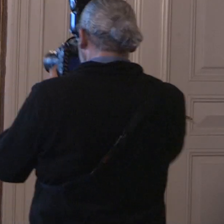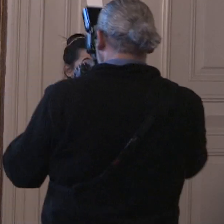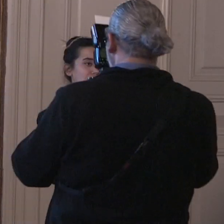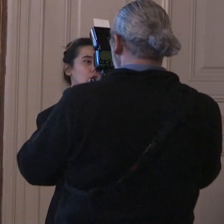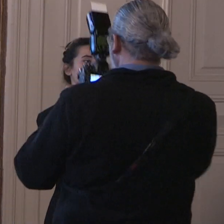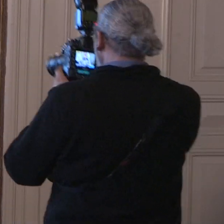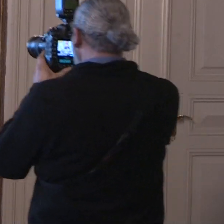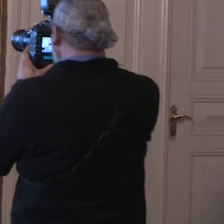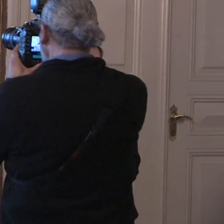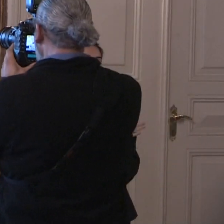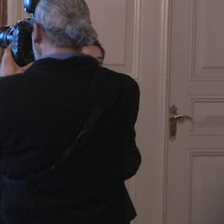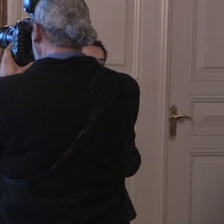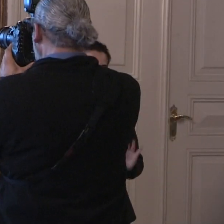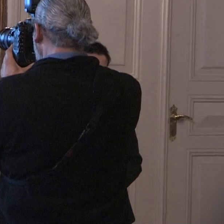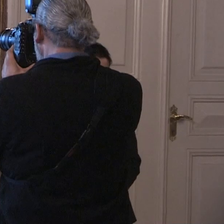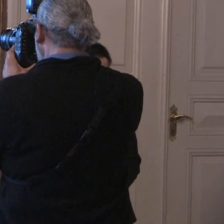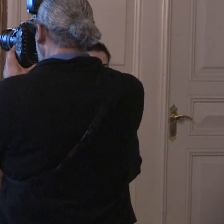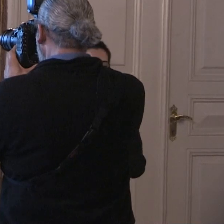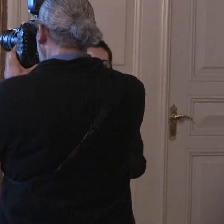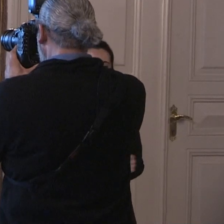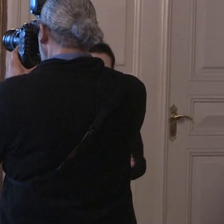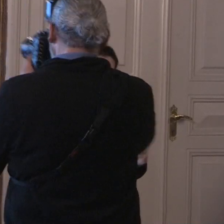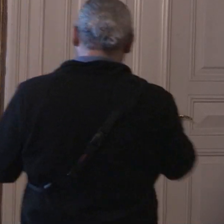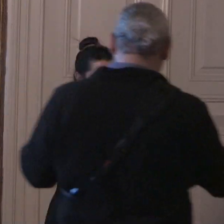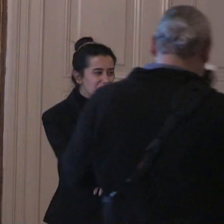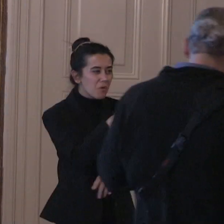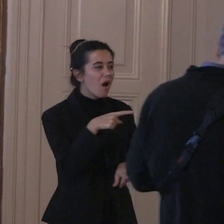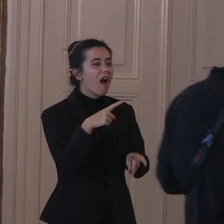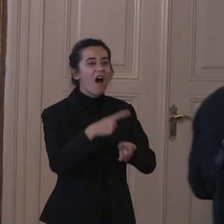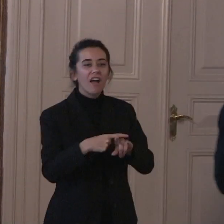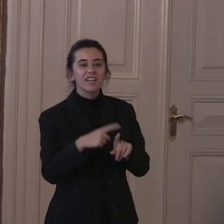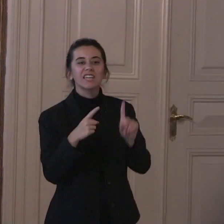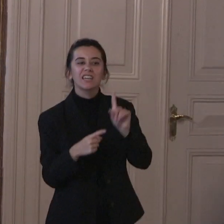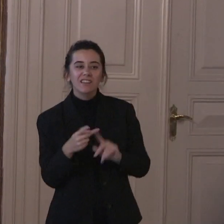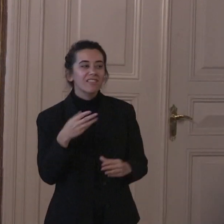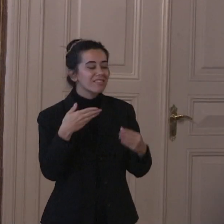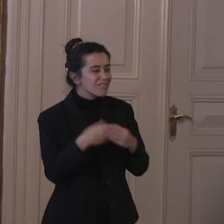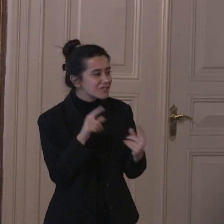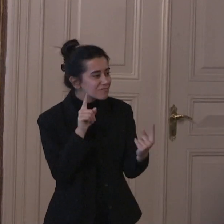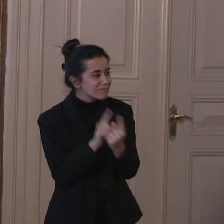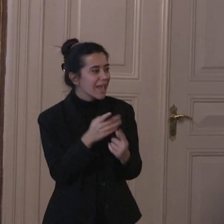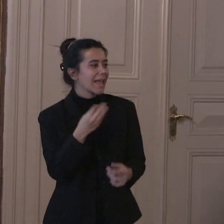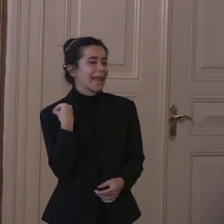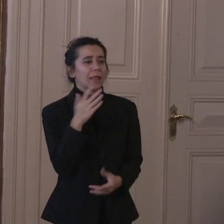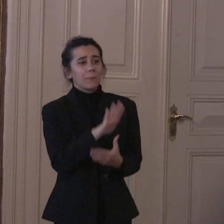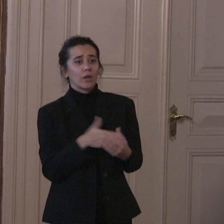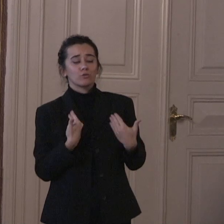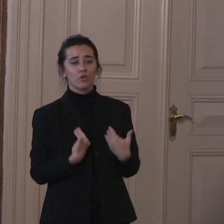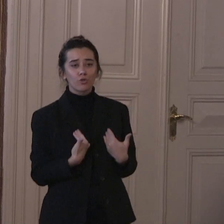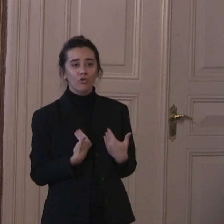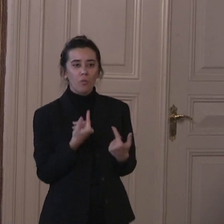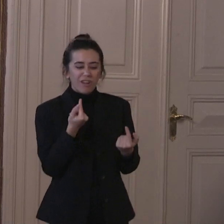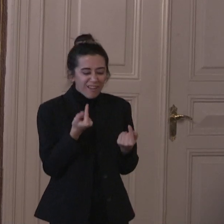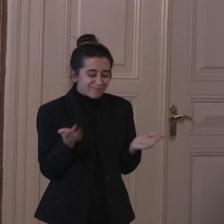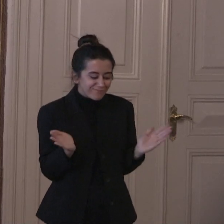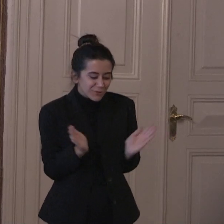Ben Enugar'a ilk geldiğim zaman Hayri abiyle, Ergun abiyle tanıştığım zaman yeni mezun olmuştum. İşte belli bir bölgede, kısa bir